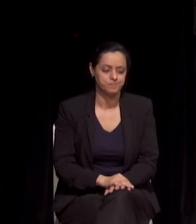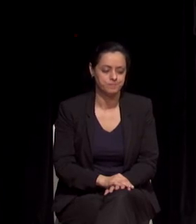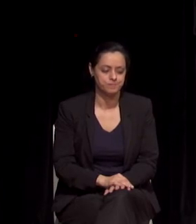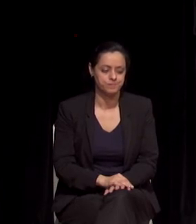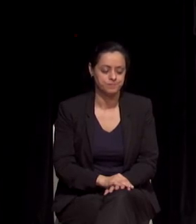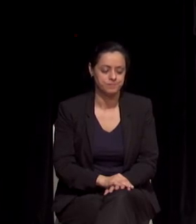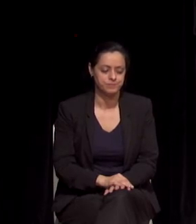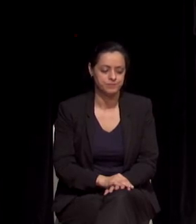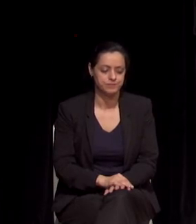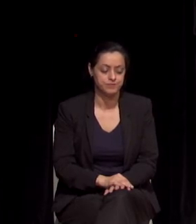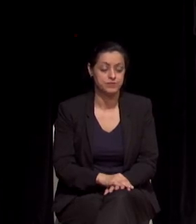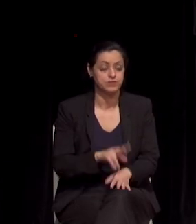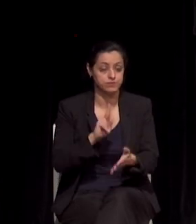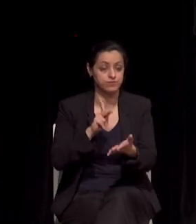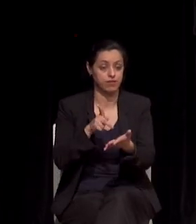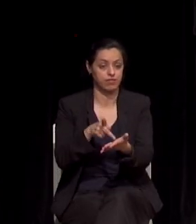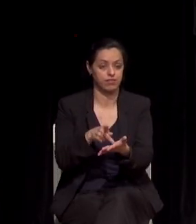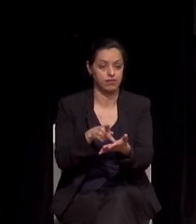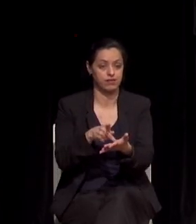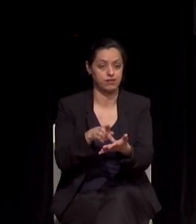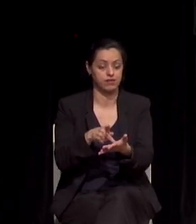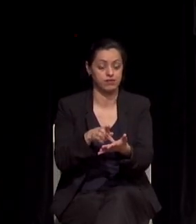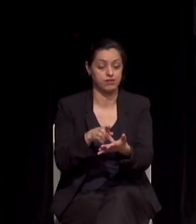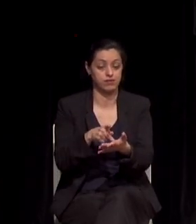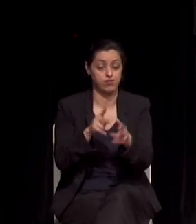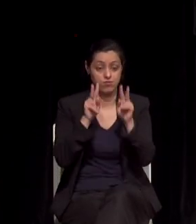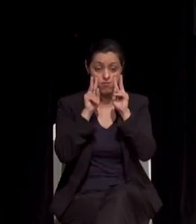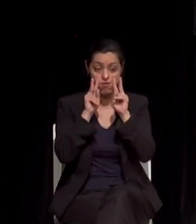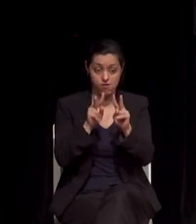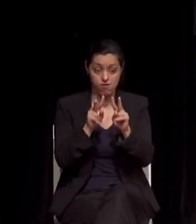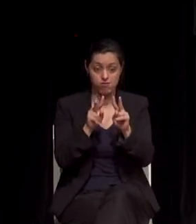reconheço este espaço, este momento,